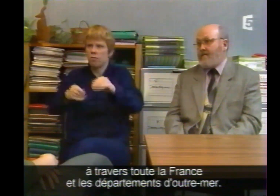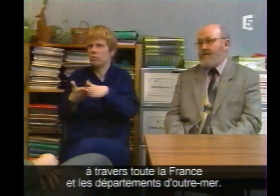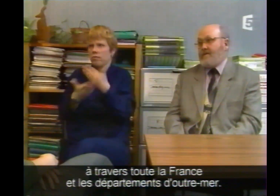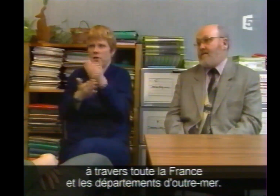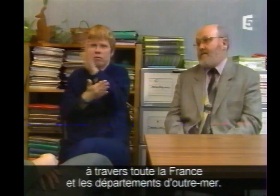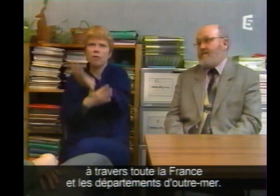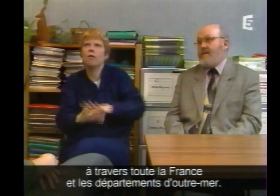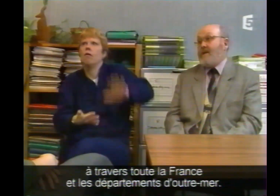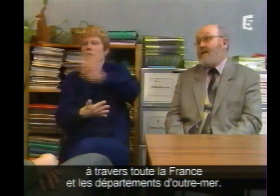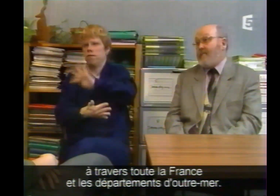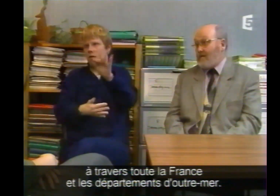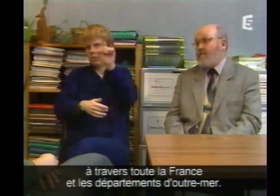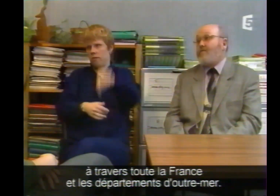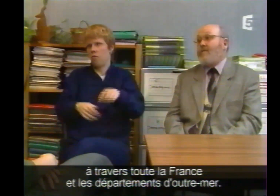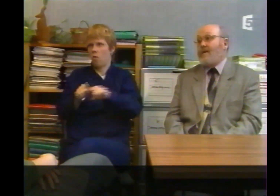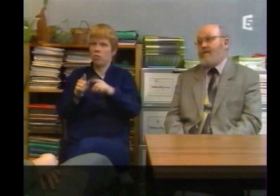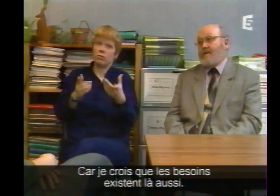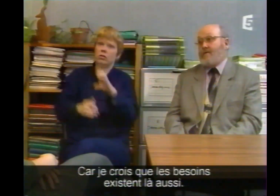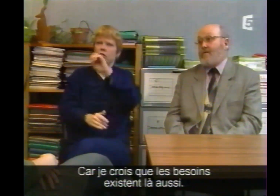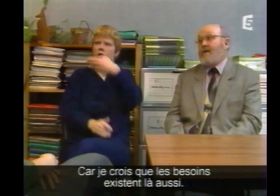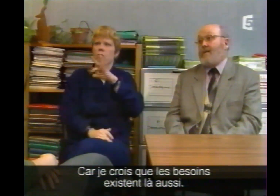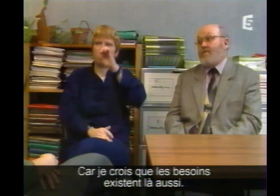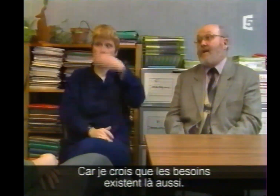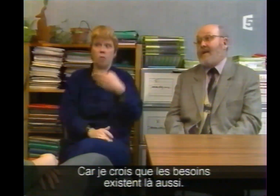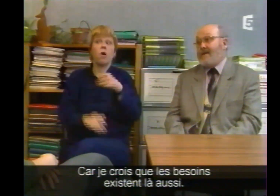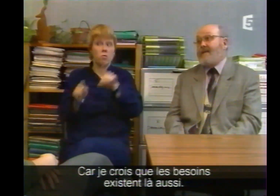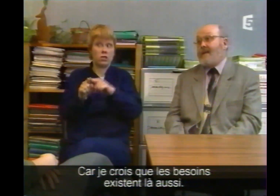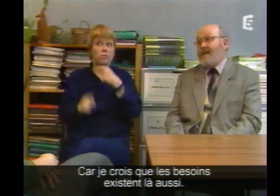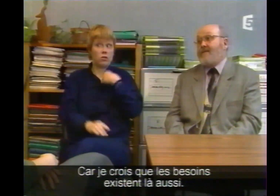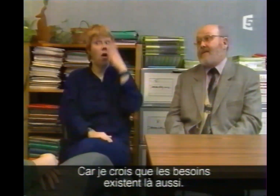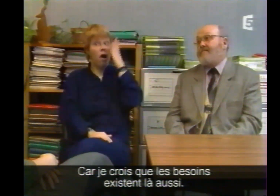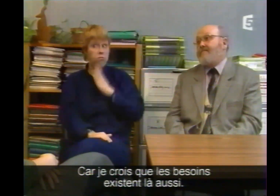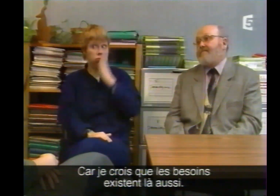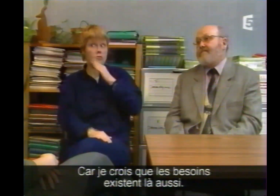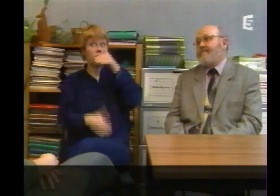France et les départements d'outre-mer, car je crois que les besoins existent là aussi.